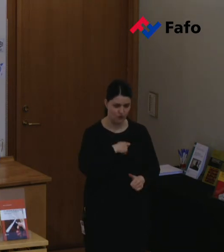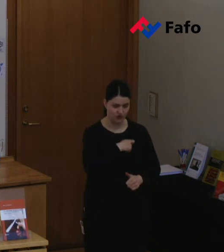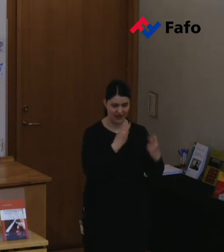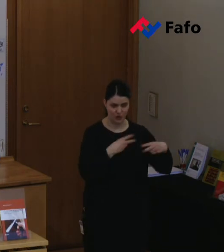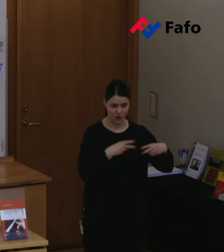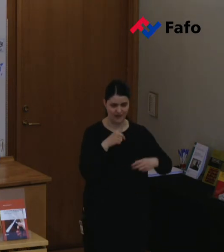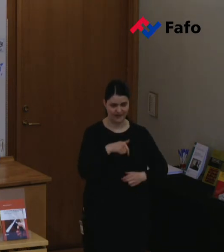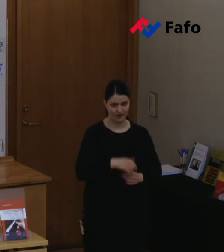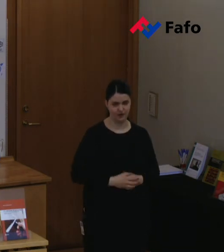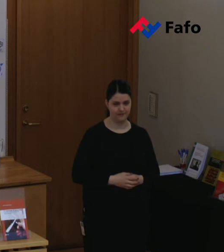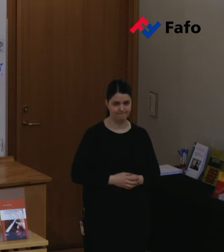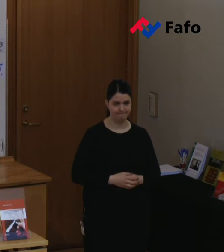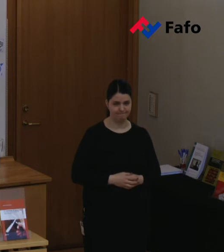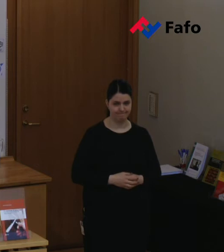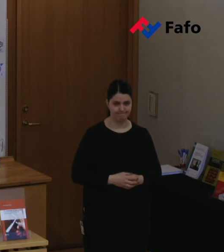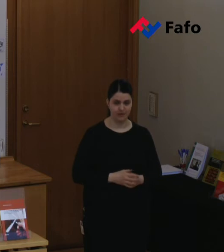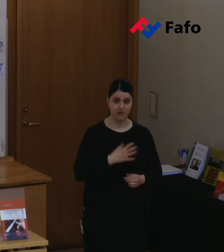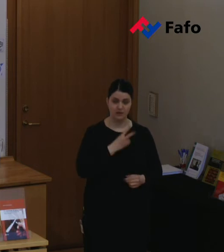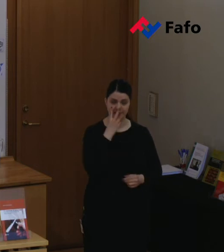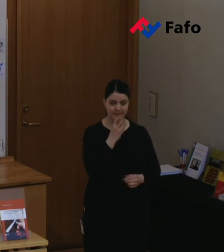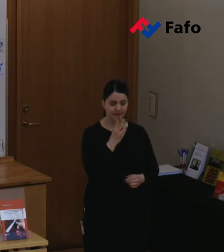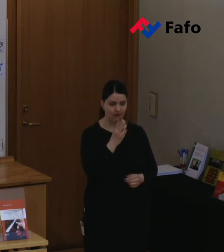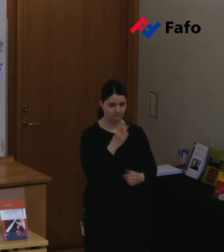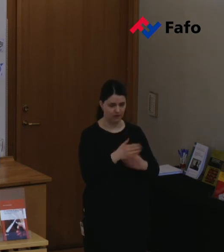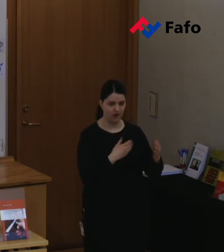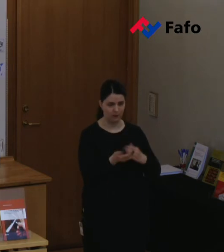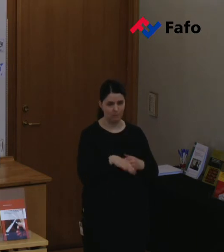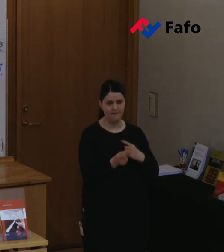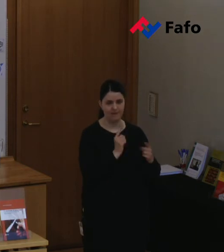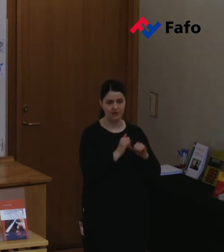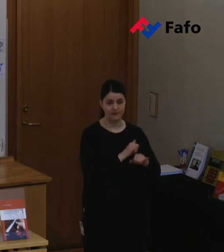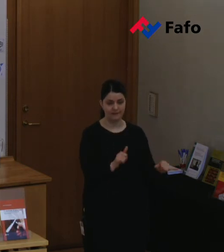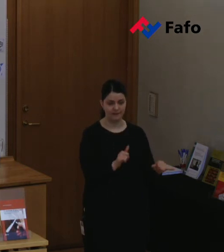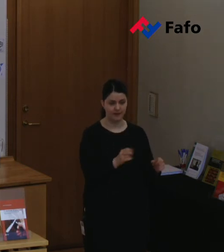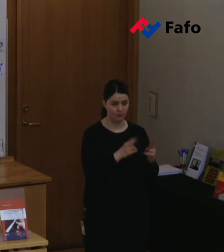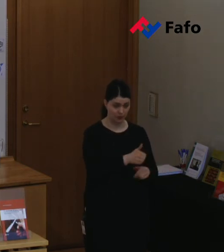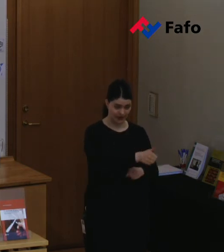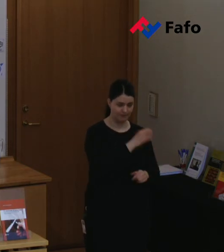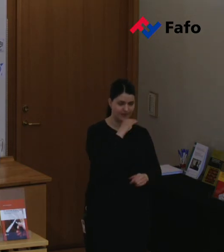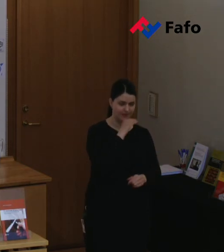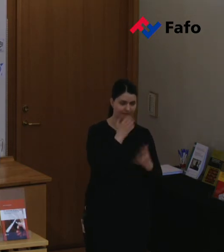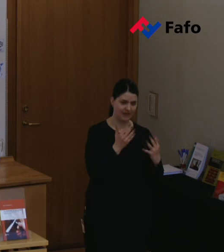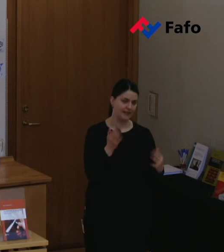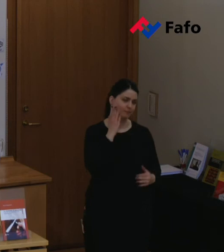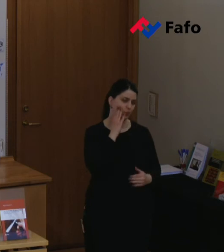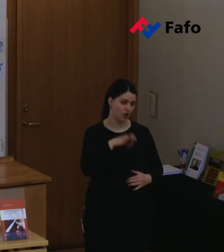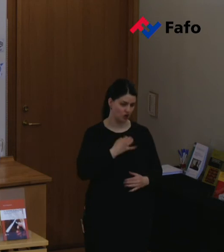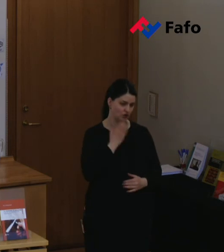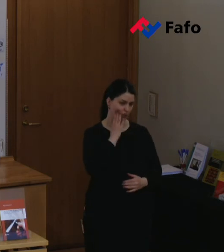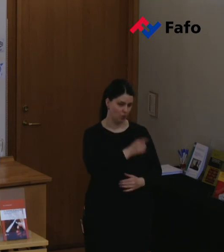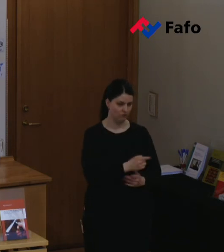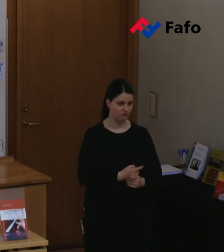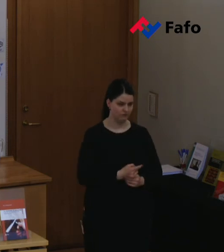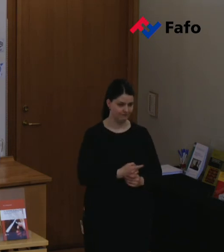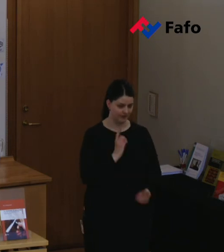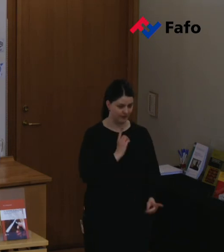rollen i dag. Vi har sett det handler om valgfrihet. Brukeren selv skal få bestemme hvilken bolig de ønsker å bo i. Man